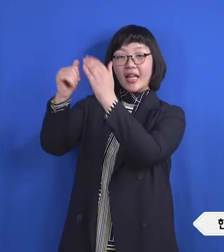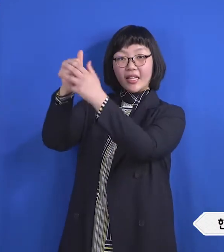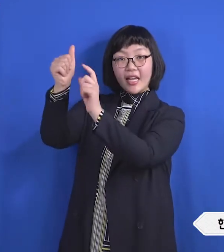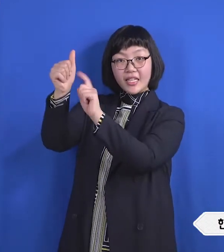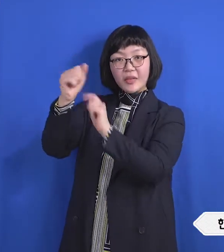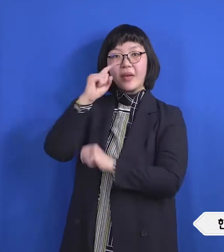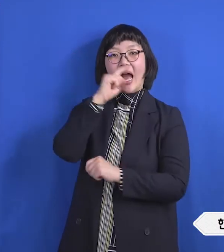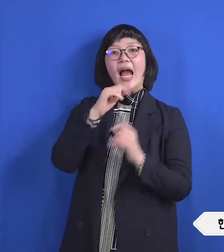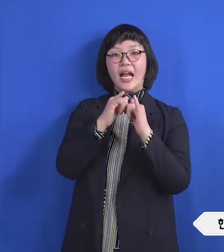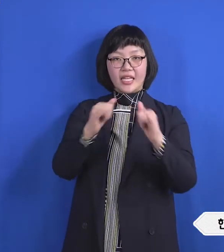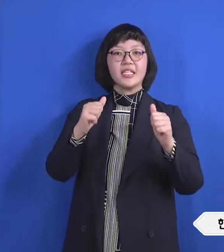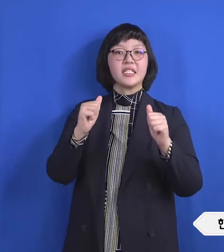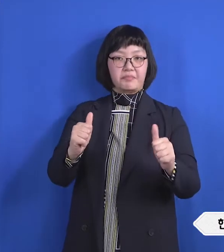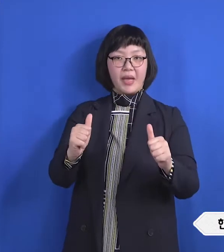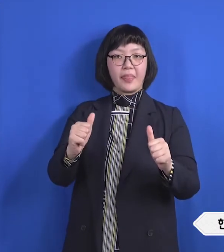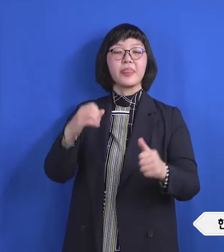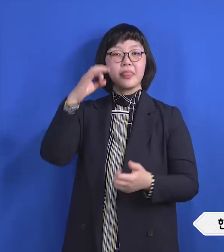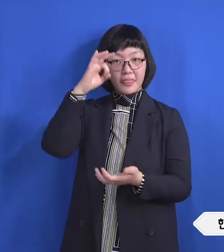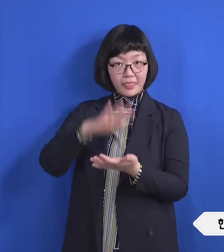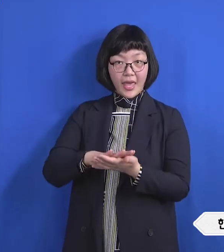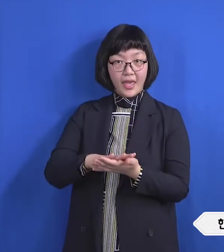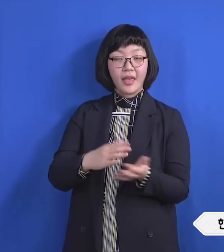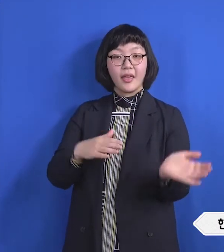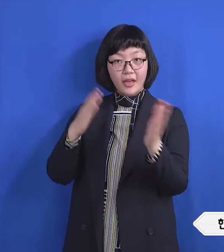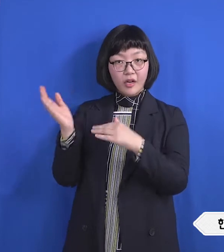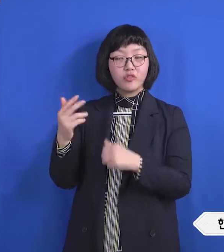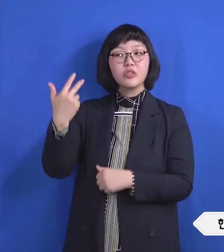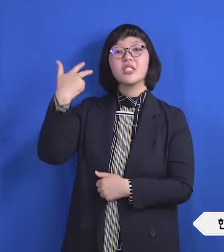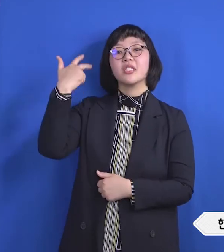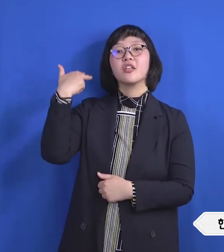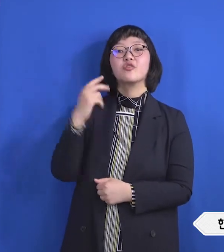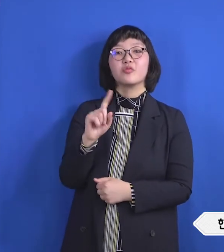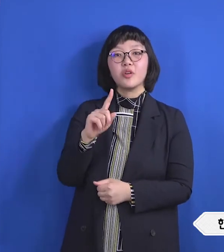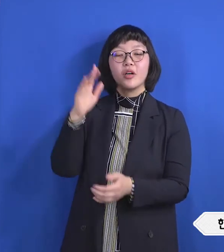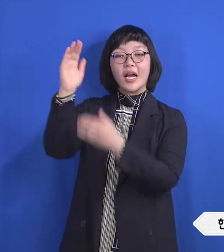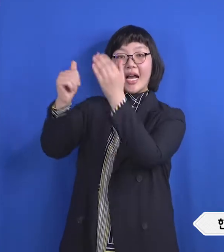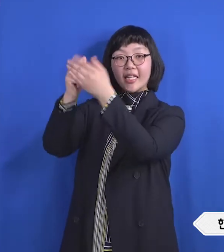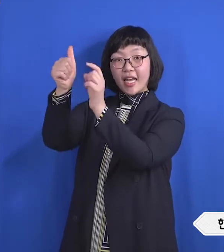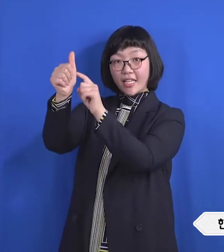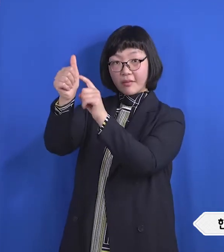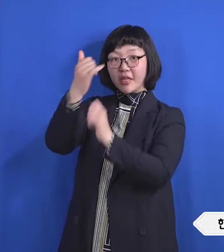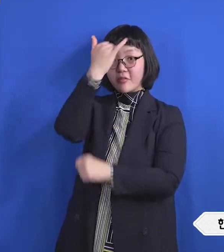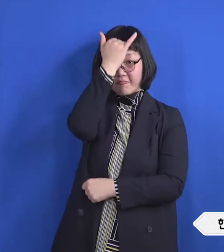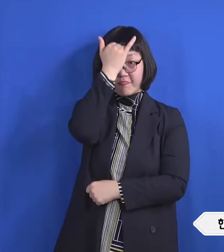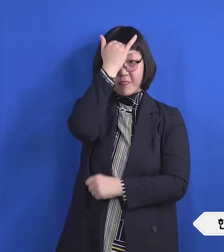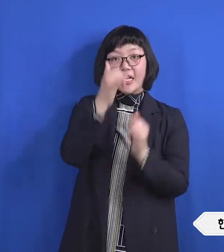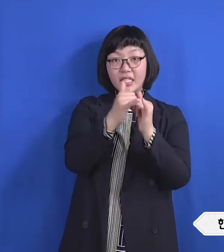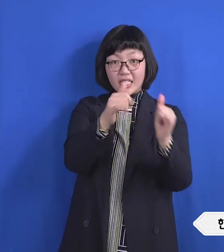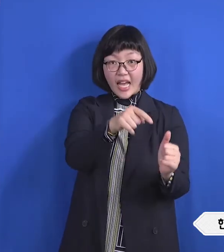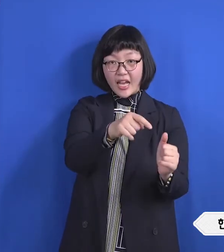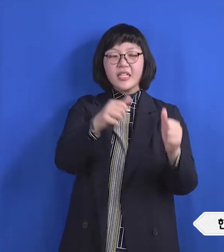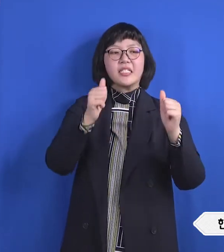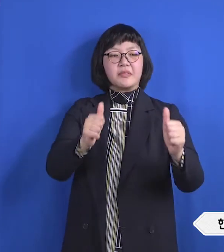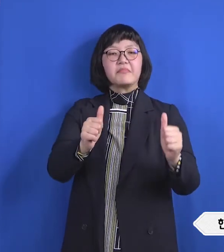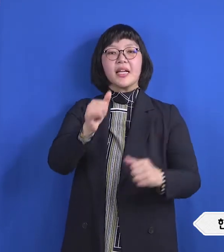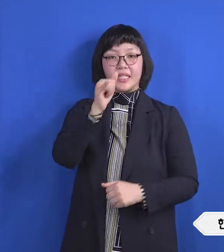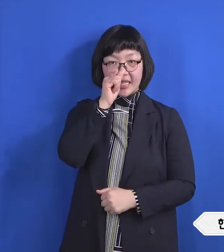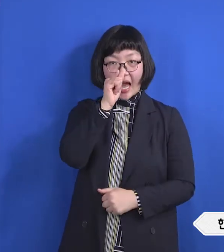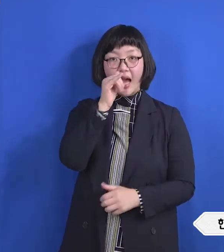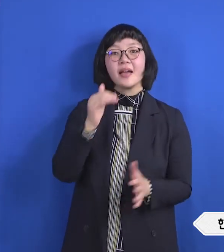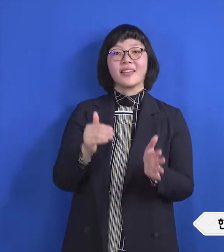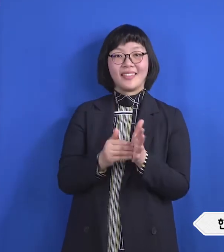악인들을 심판하신다는 것을 보았고, 지난주에는 하나님께서 도덕적인 사람들도 심판하신다는